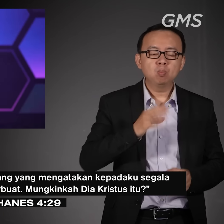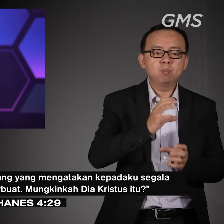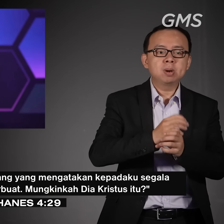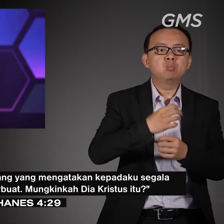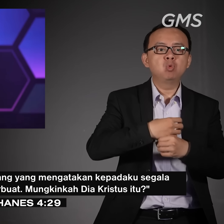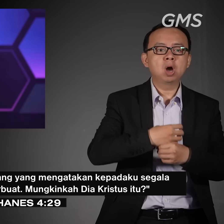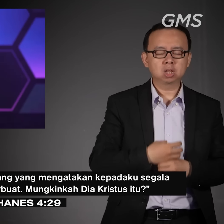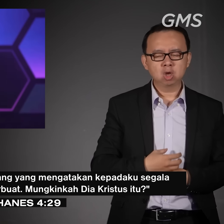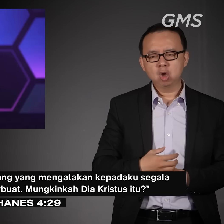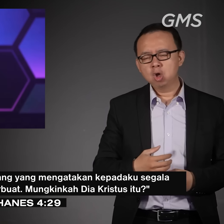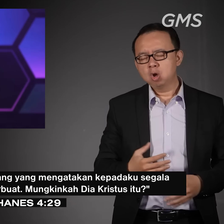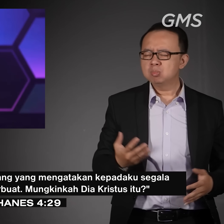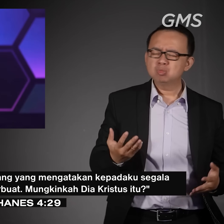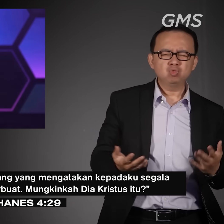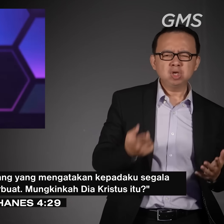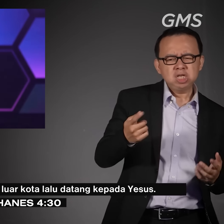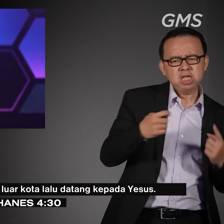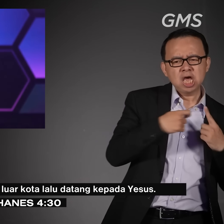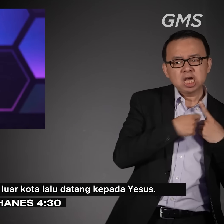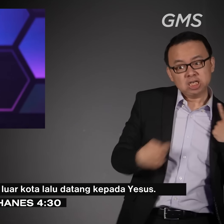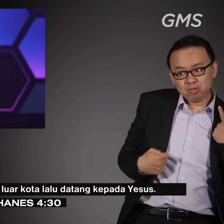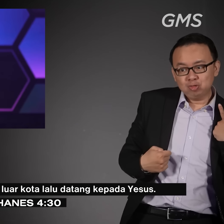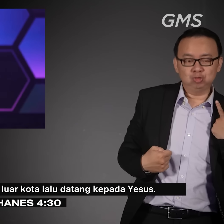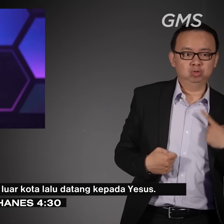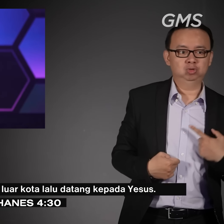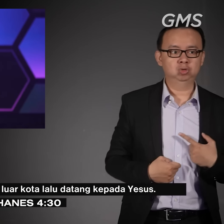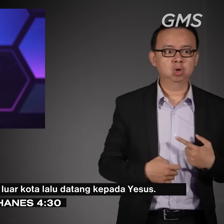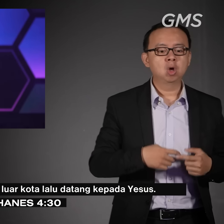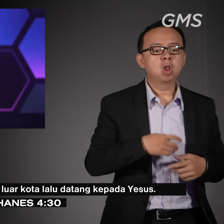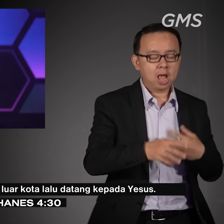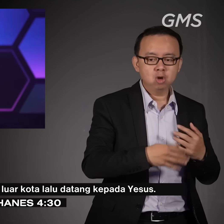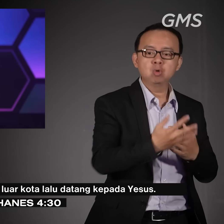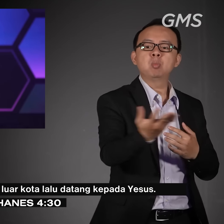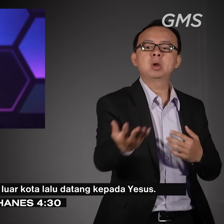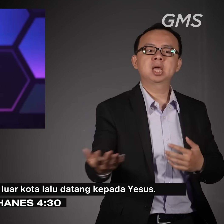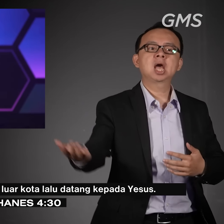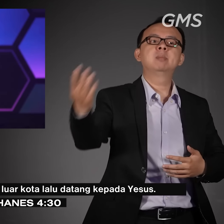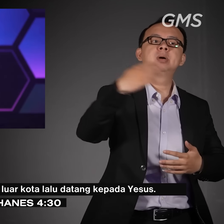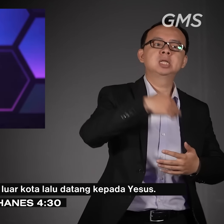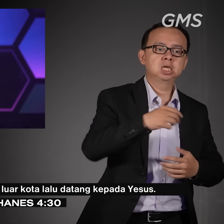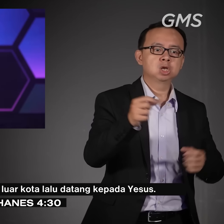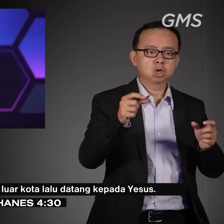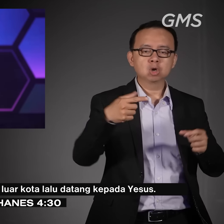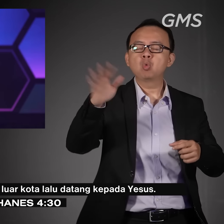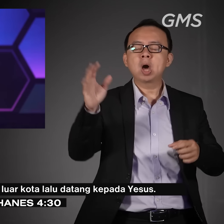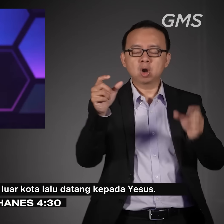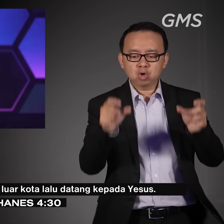Mungkinkah dia Kristus itu?" Maka mereka pun pergi keluar kota lalu datang kepada Yesus.